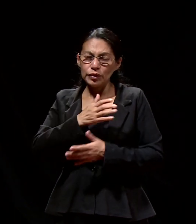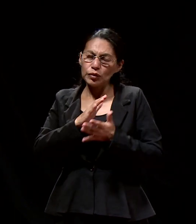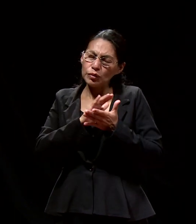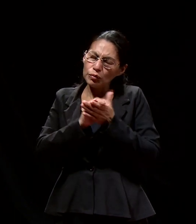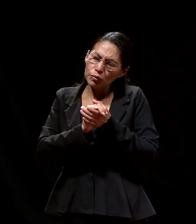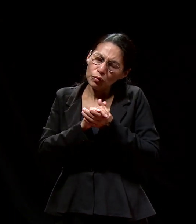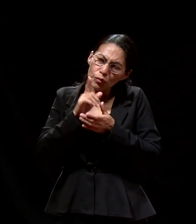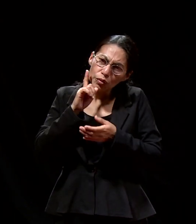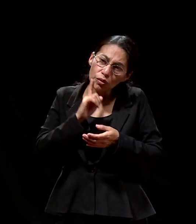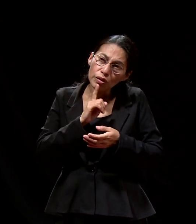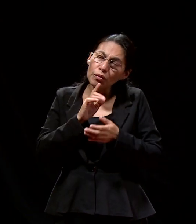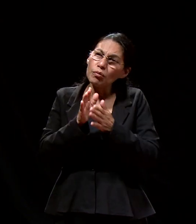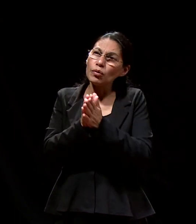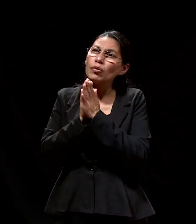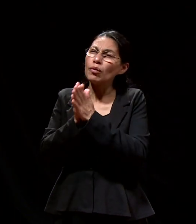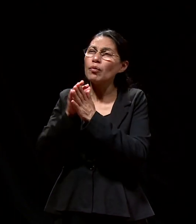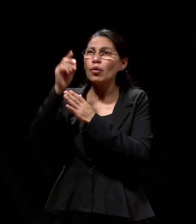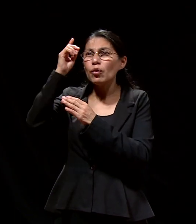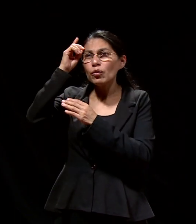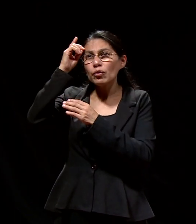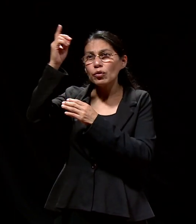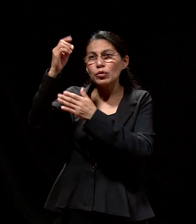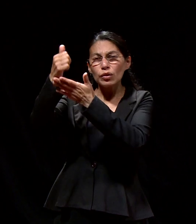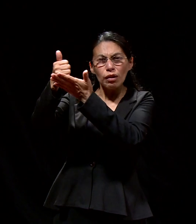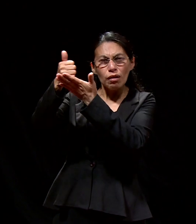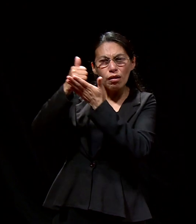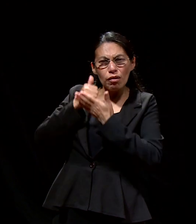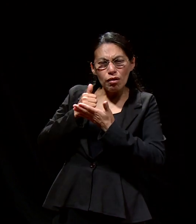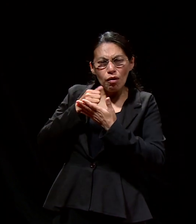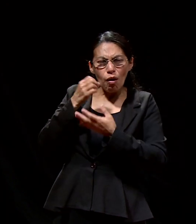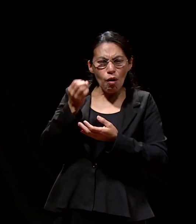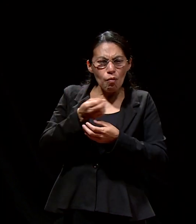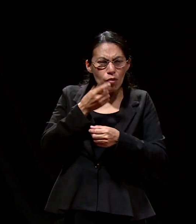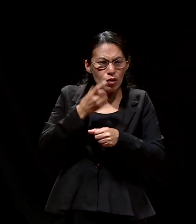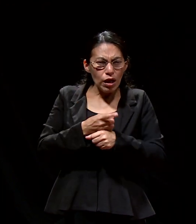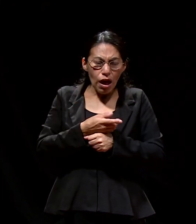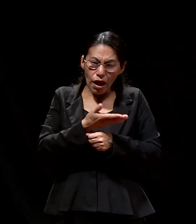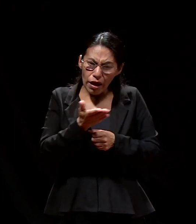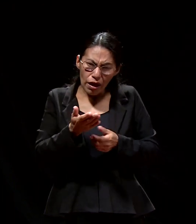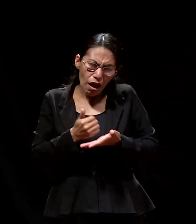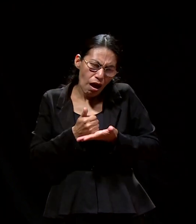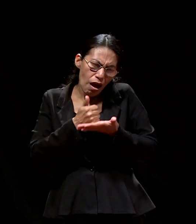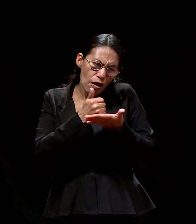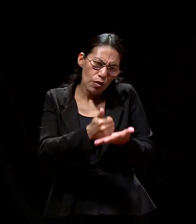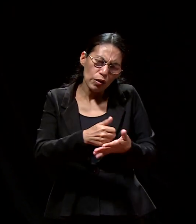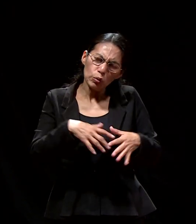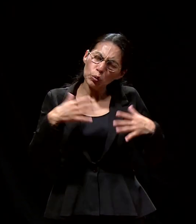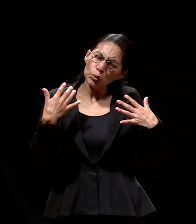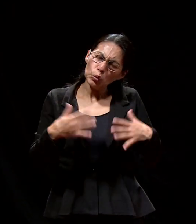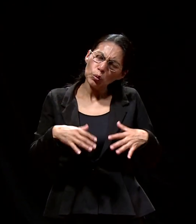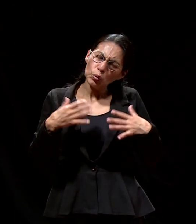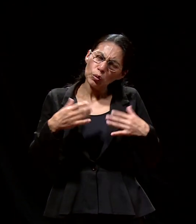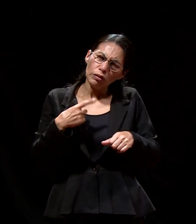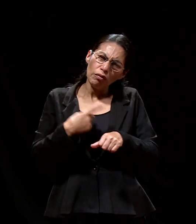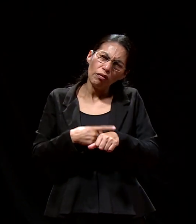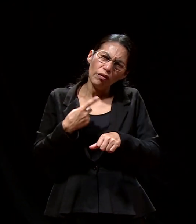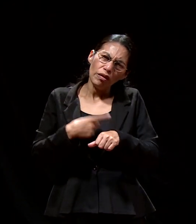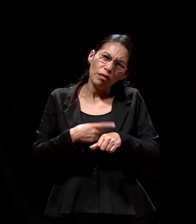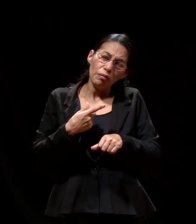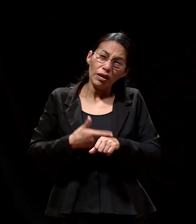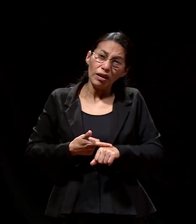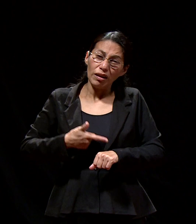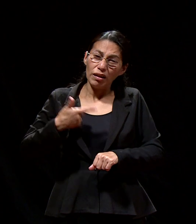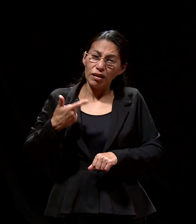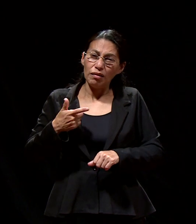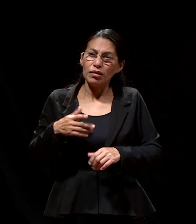por la salud de mi esposa y que Dios nos de la oportunidad de poder ayudarle en su enfermedad ella está muy mala de